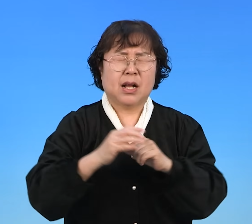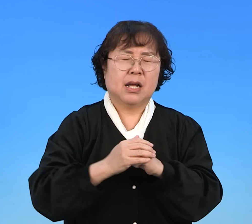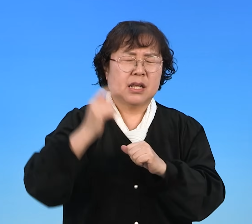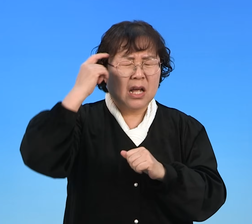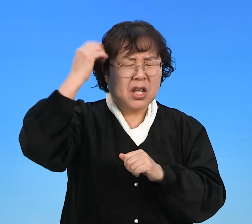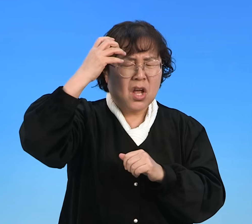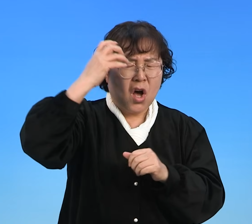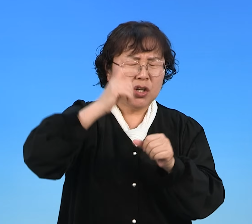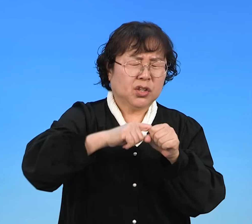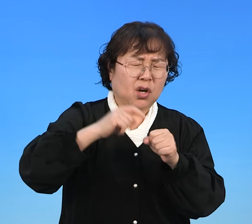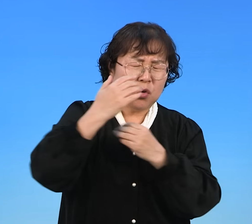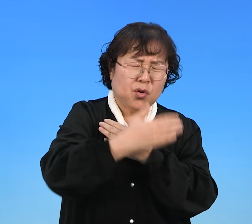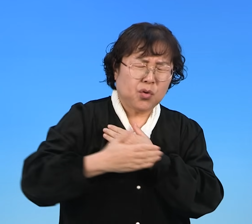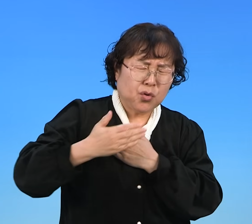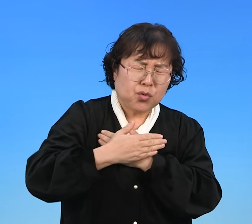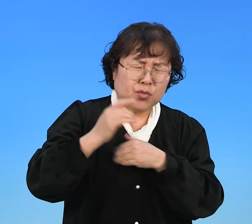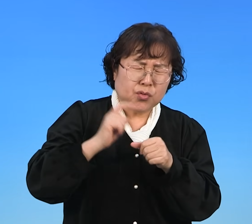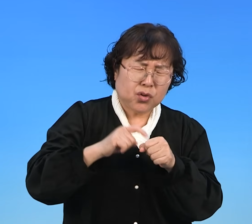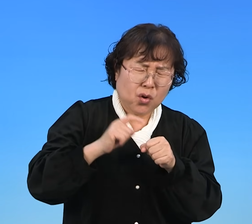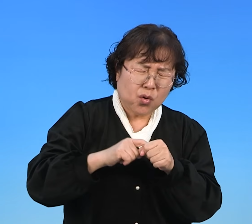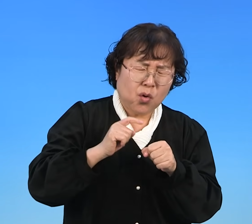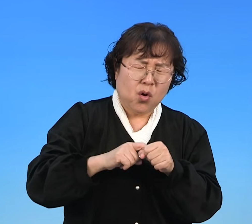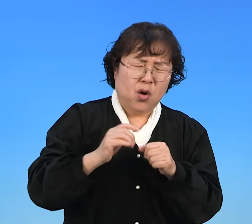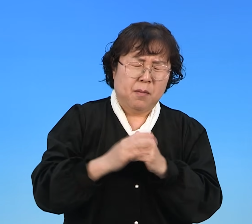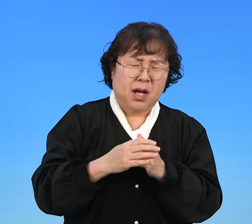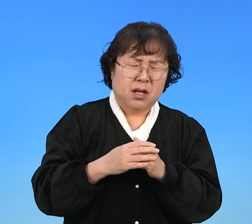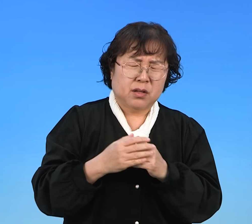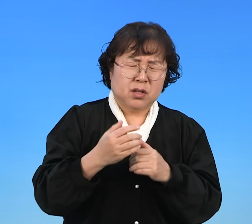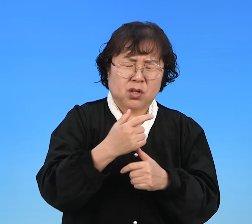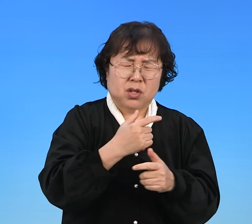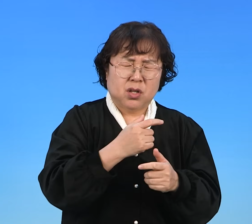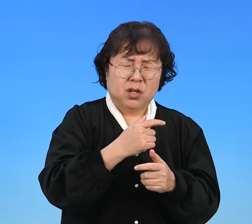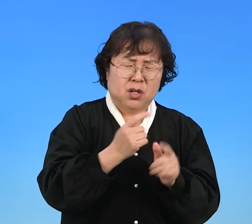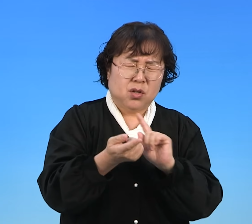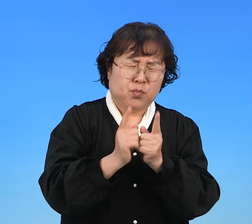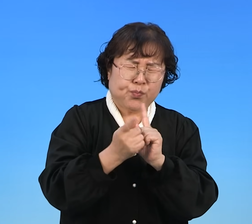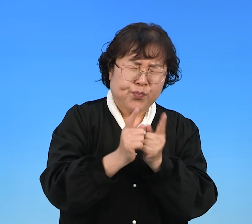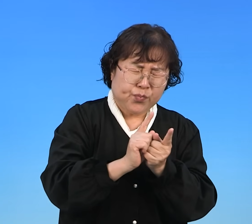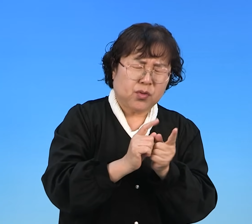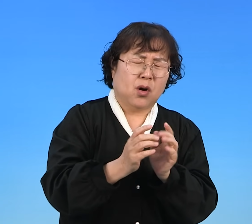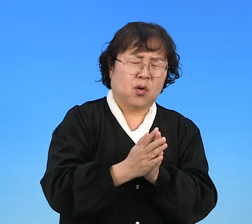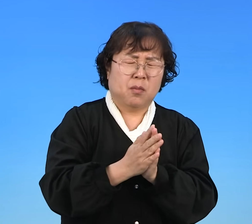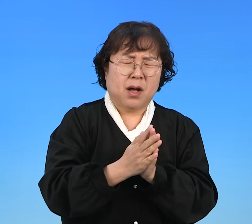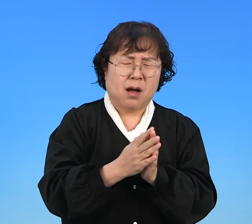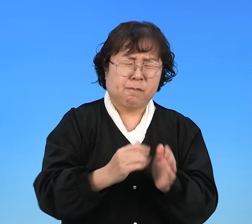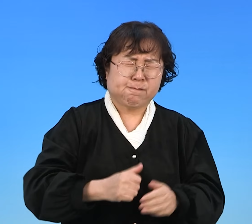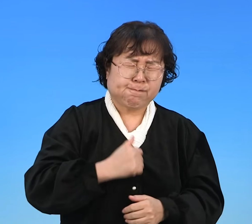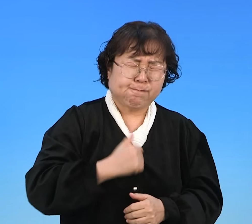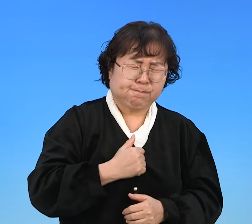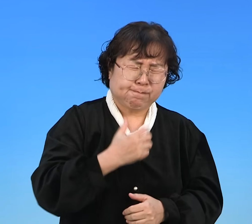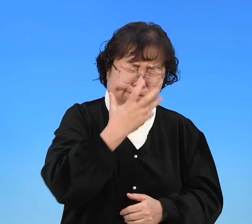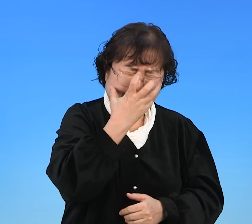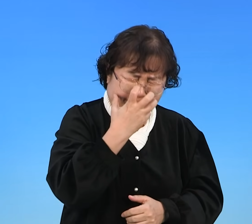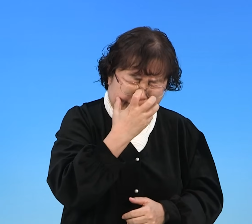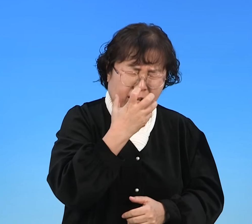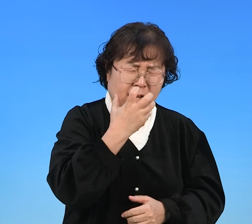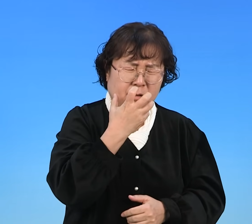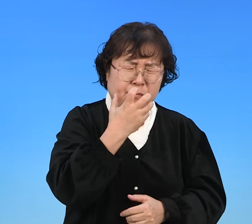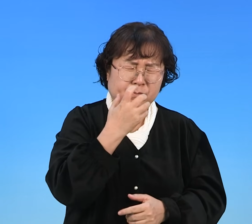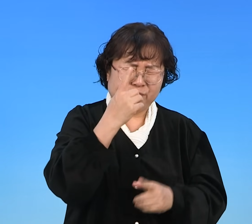영적으로 육적으로 건들면 짜증이 나고 화가 나고 울분이 치밀어 오르는 시대를 살아가고